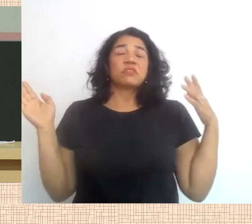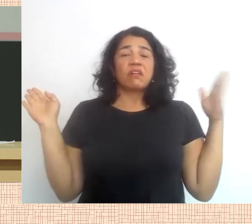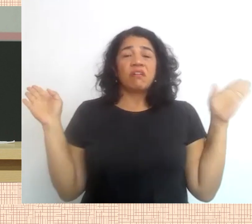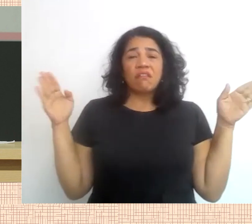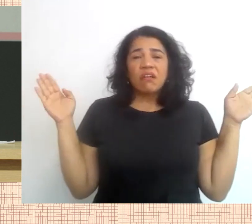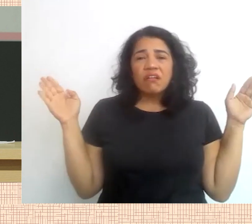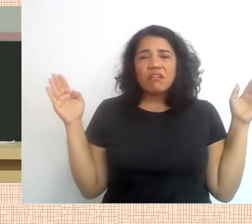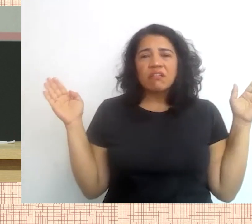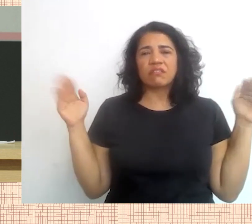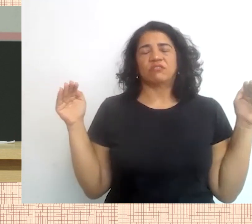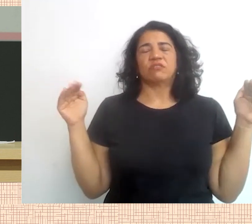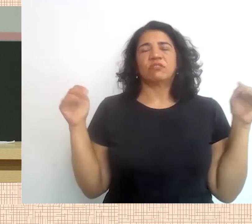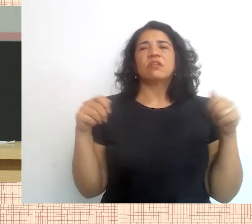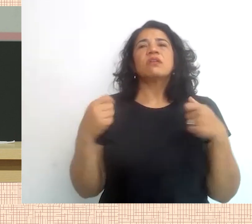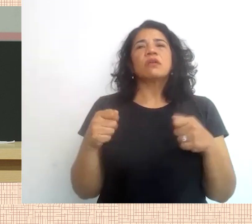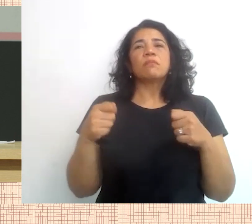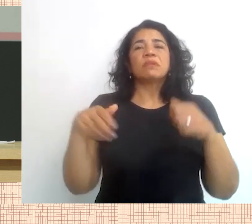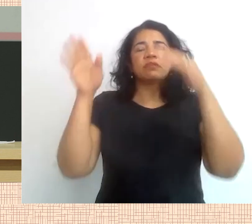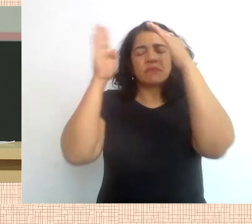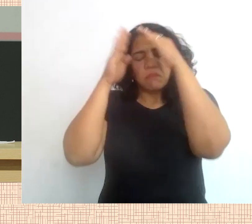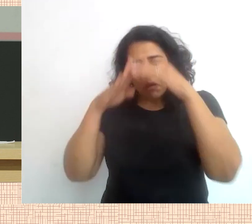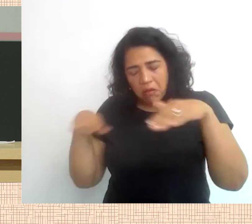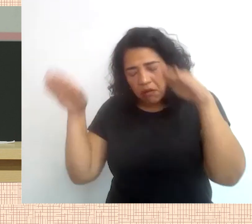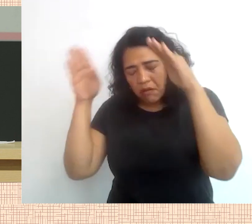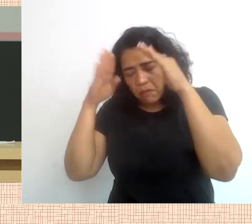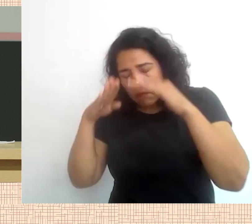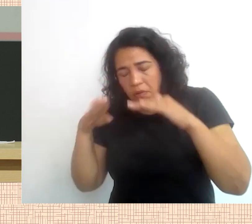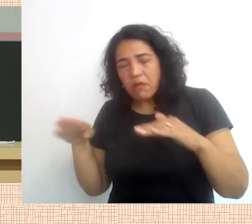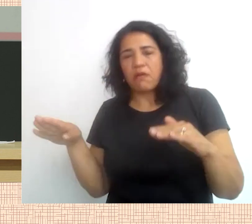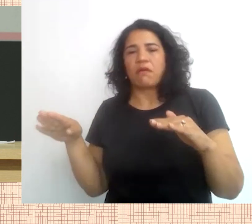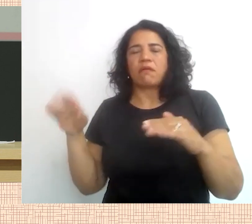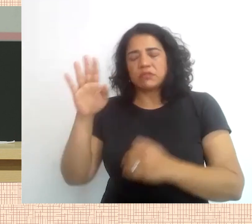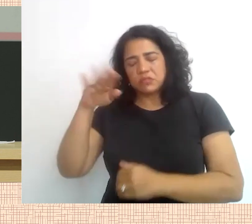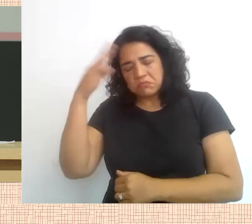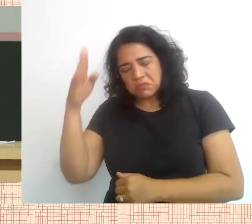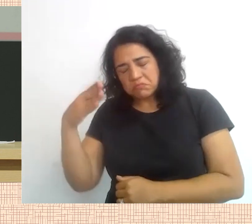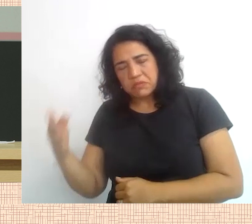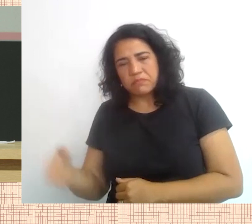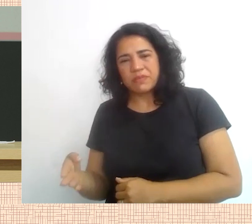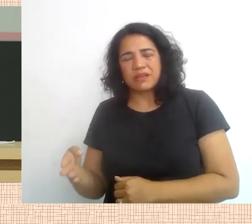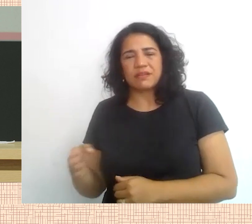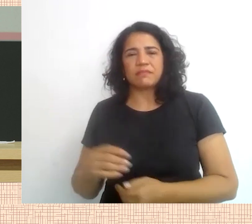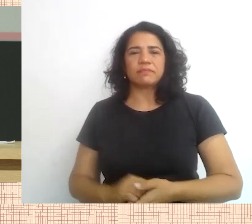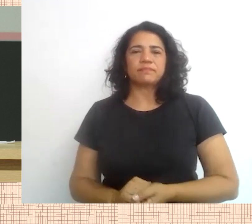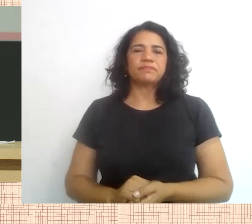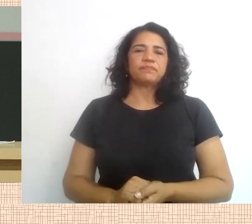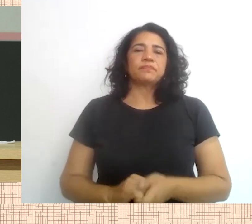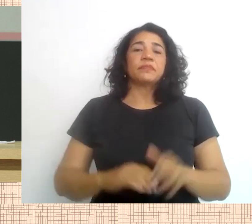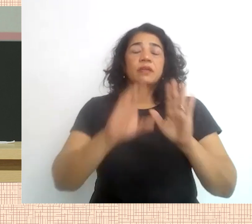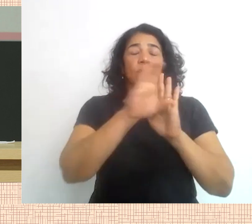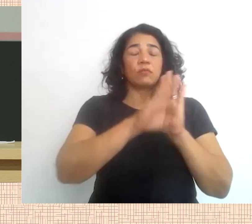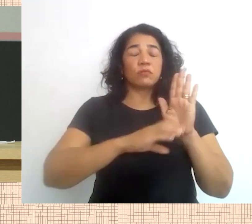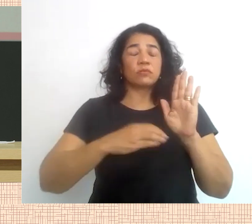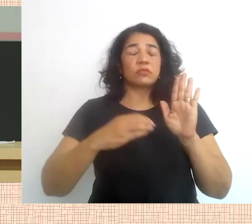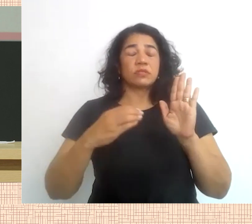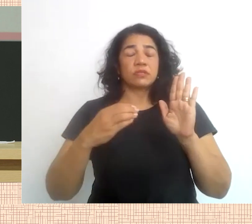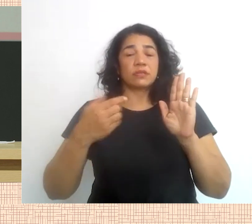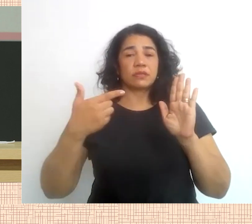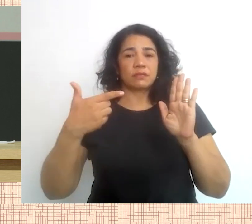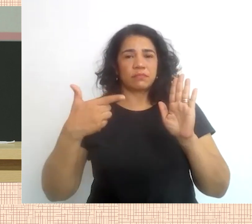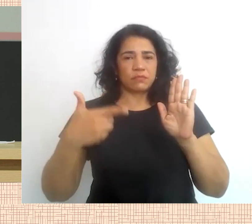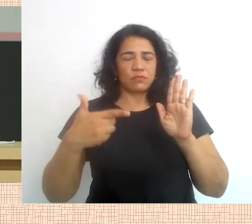adorar os anjos, é como se dissesse: não, nós somos mais humildes,